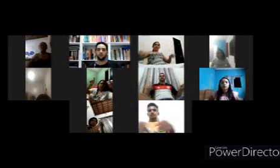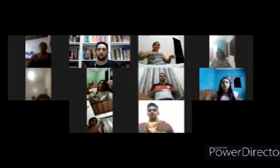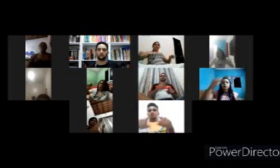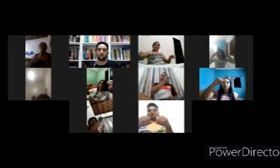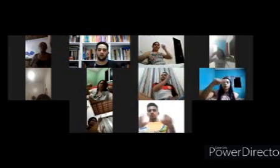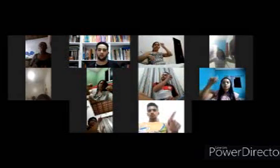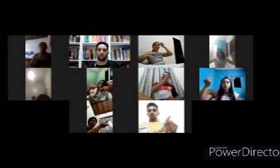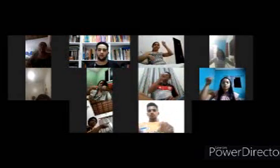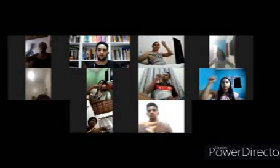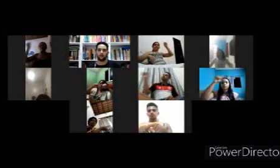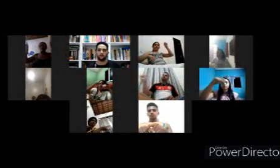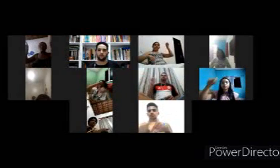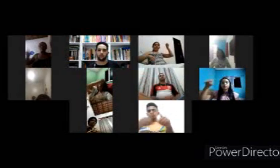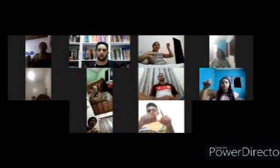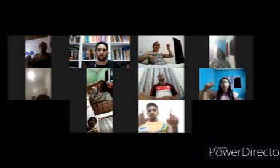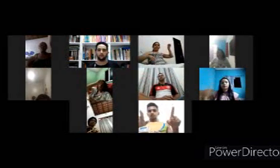Faz o quadro e escreve no quadro.